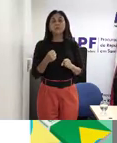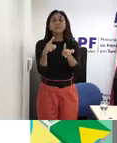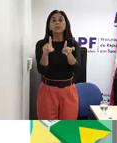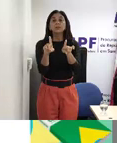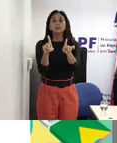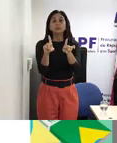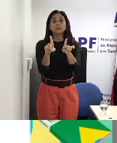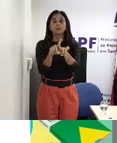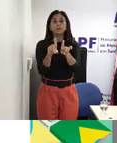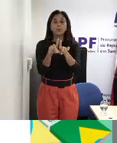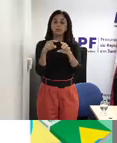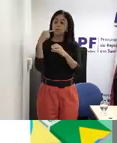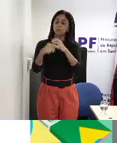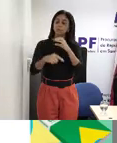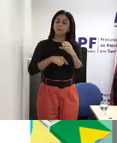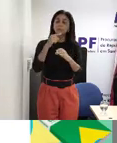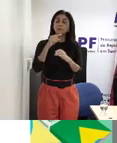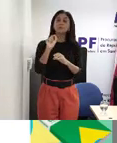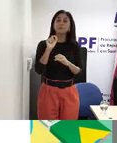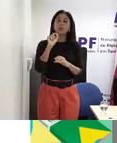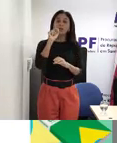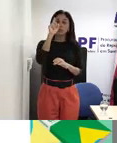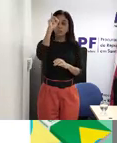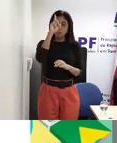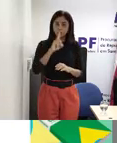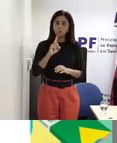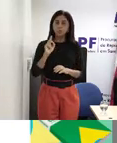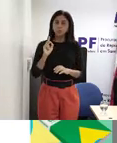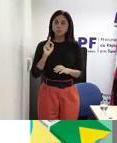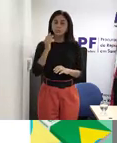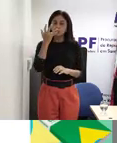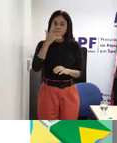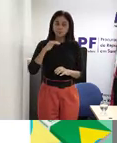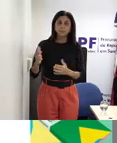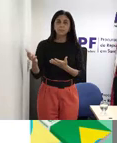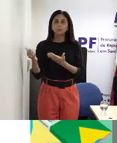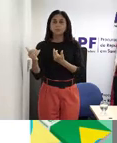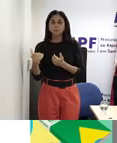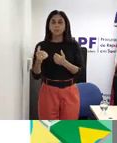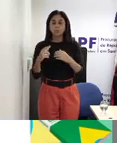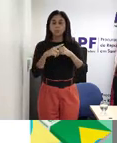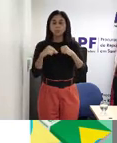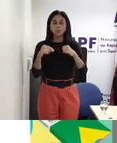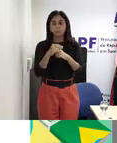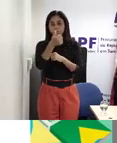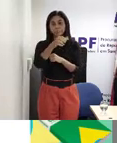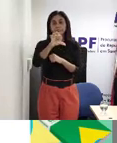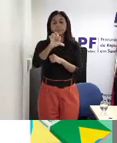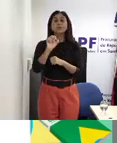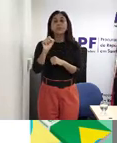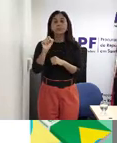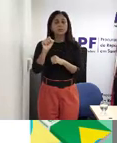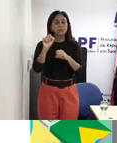internacional sobre os direitos da criança baseado decreto artigo 19 que todos os estados partes